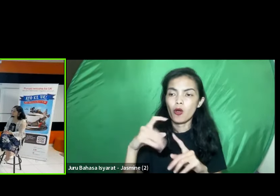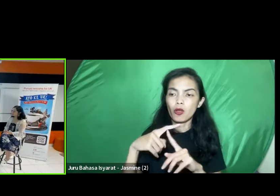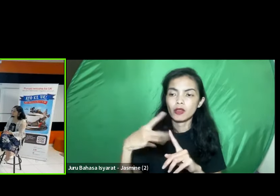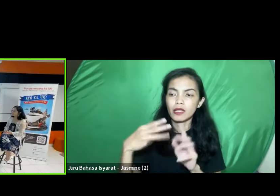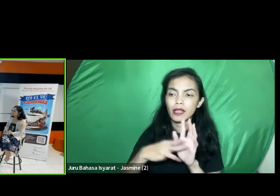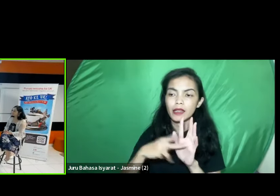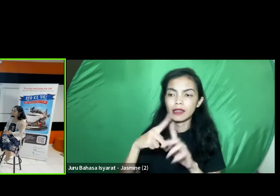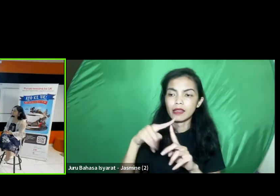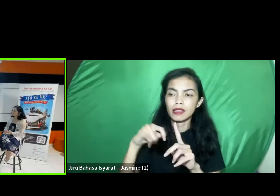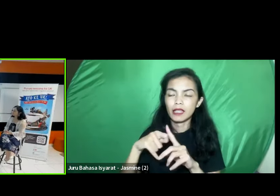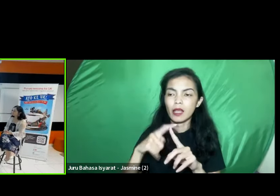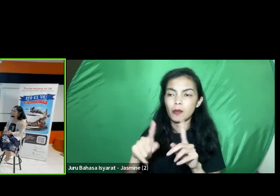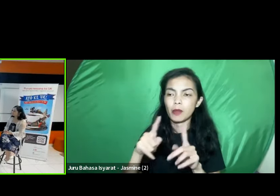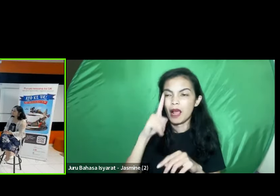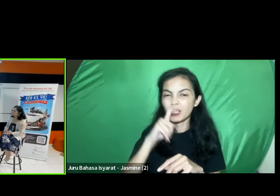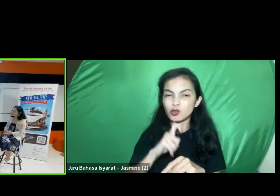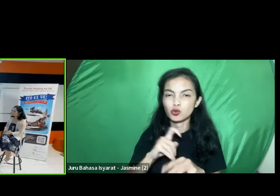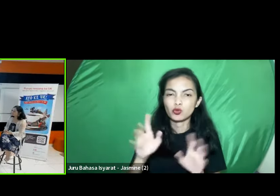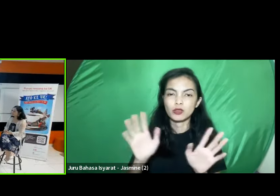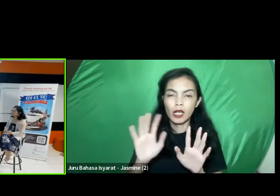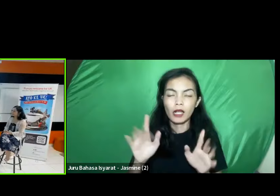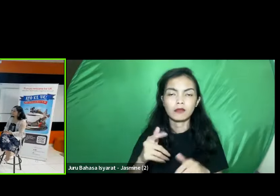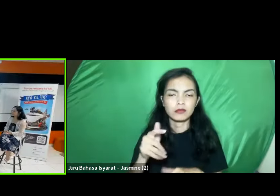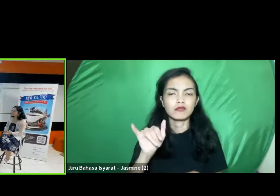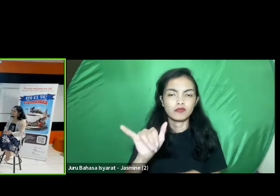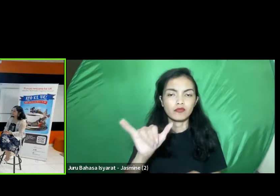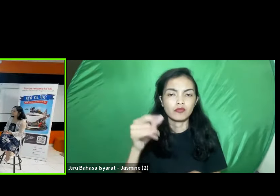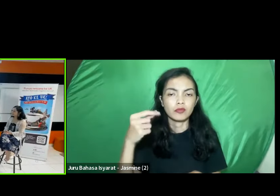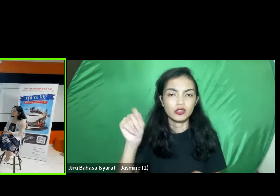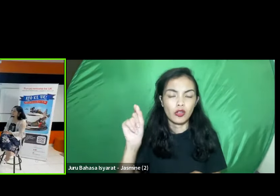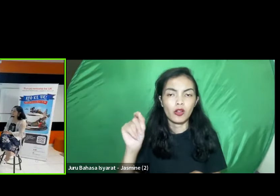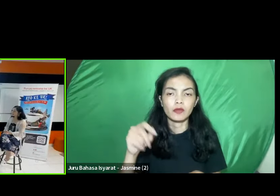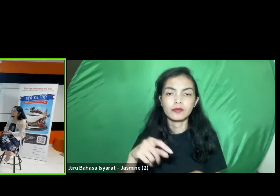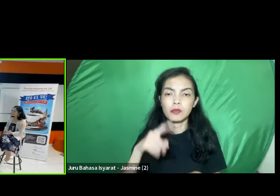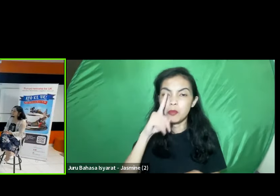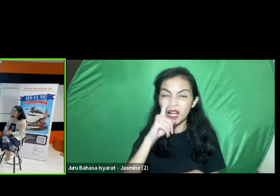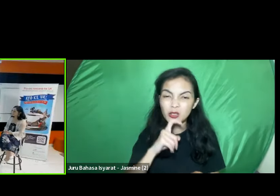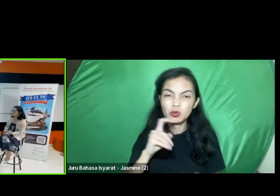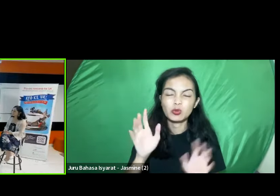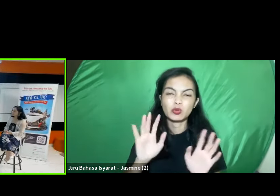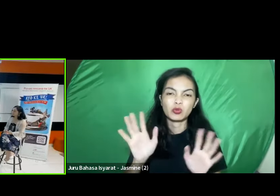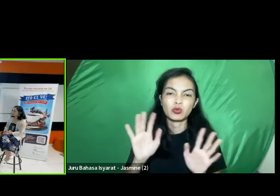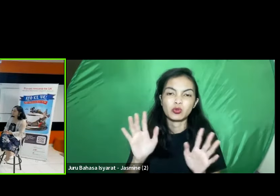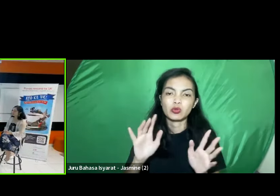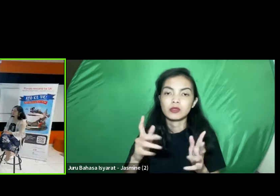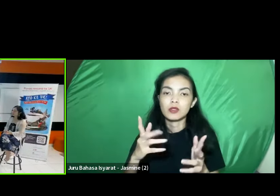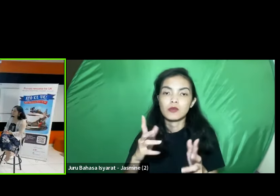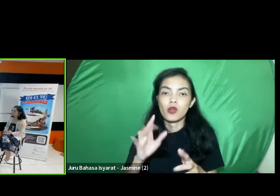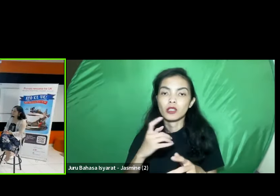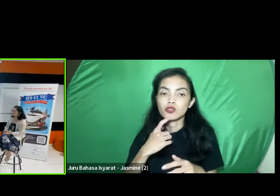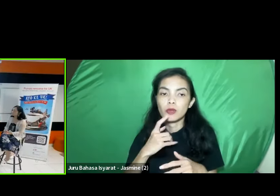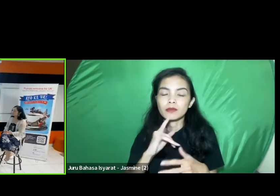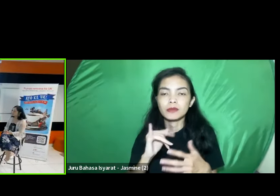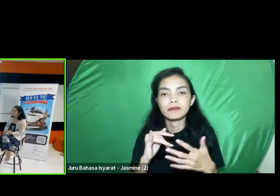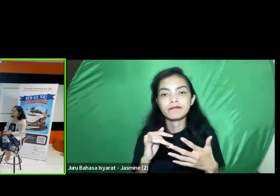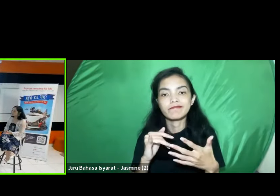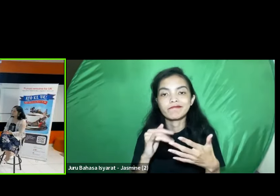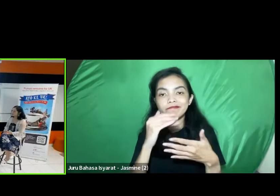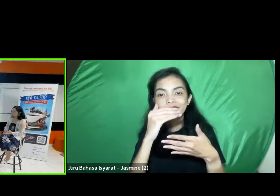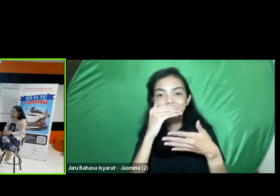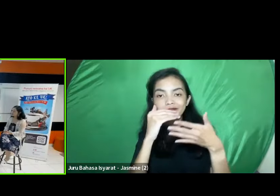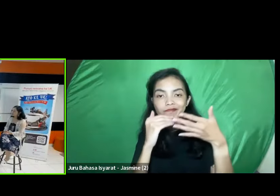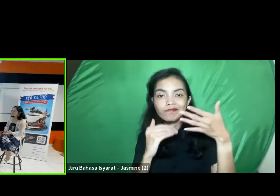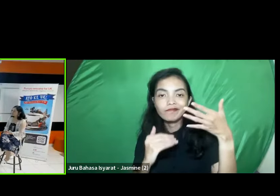dibikin-bikin itu setuju banget harus Jangan cuman shopping list istilahnya atau